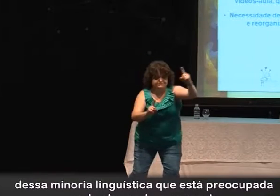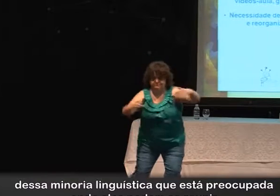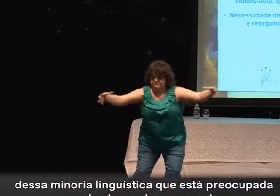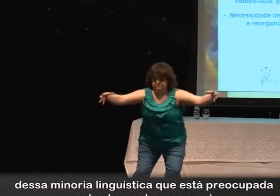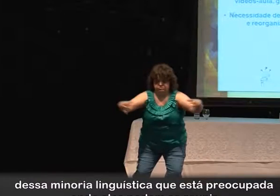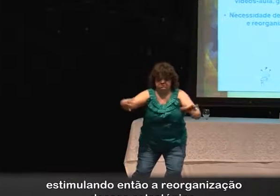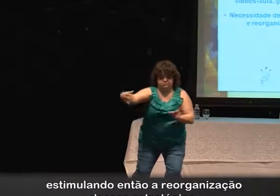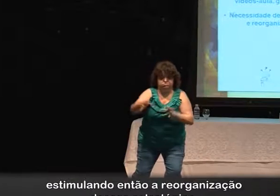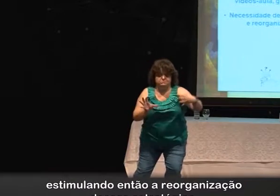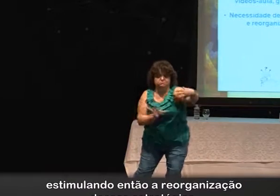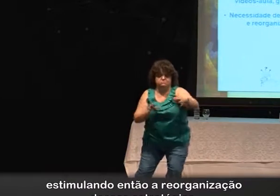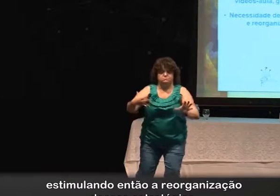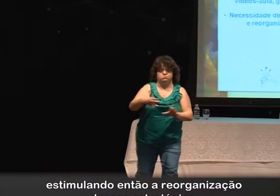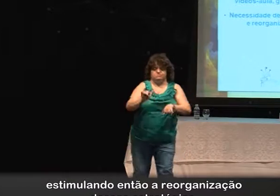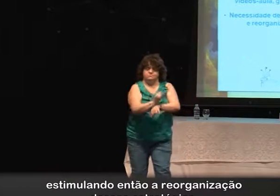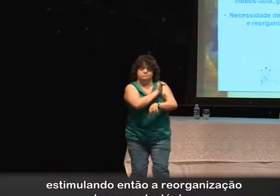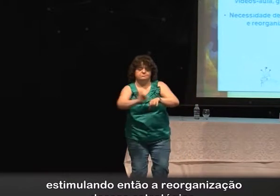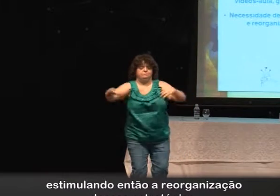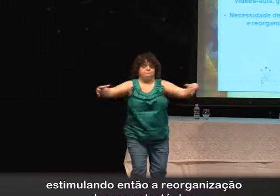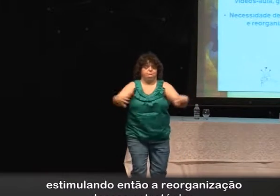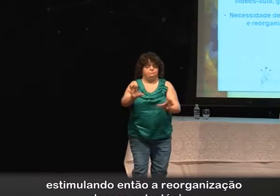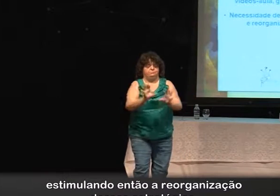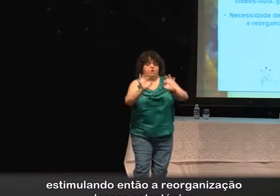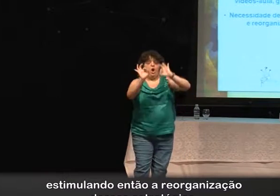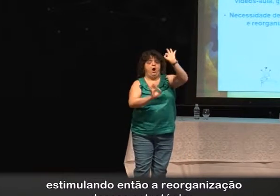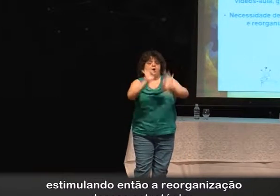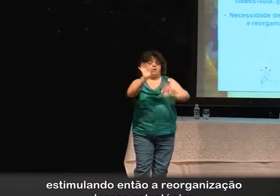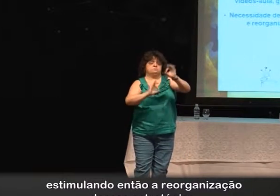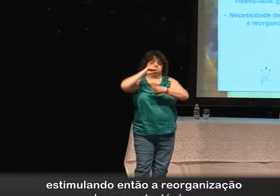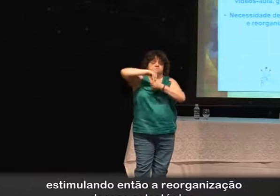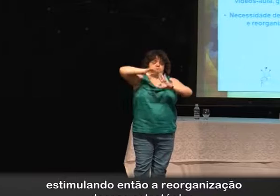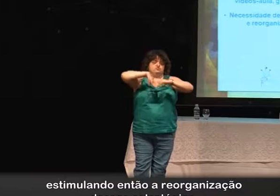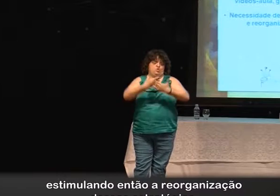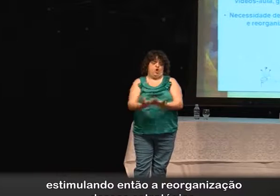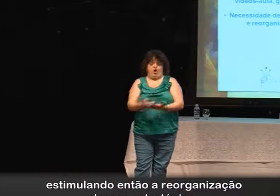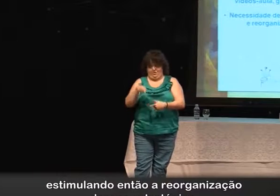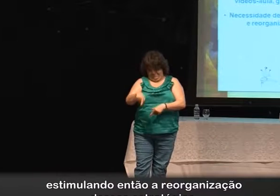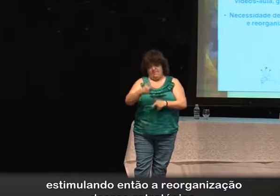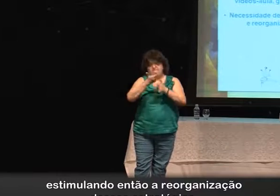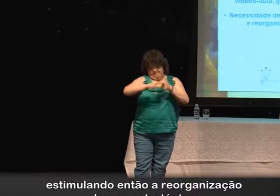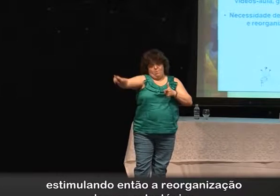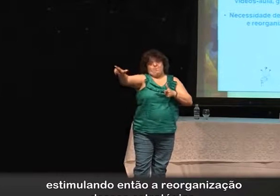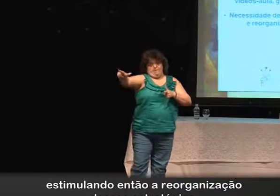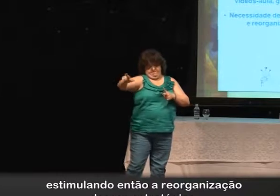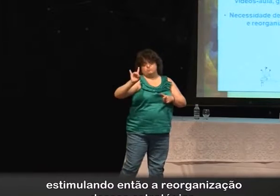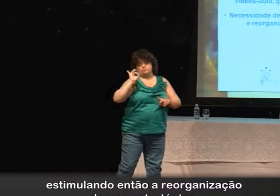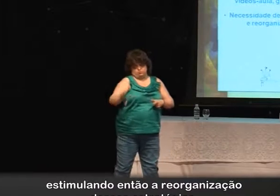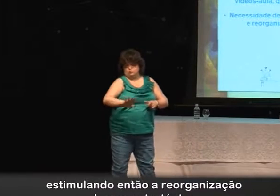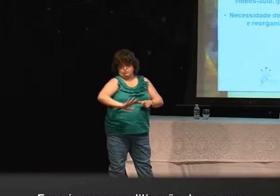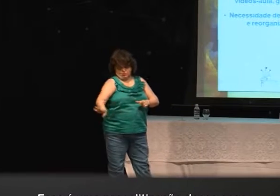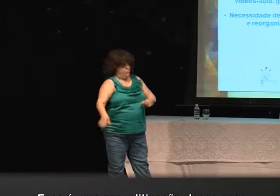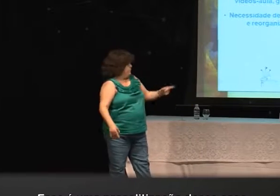reunir, reagrupar e criar então essas estratégias, estimulando a organização dessa estratégia. Essa é